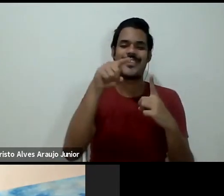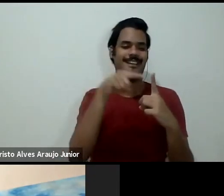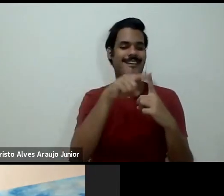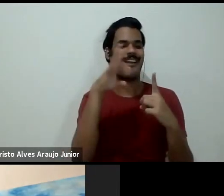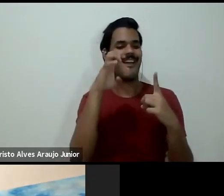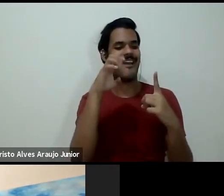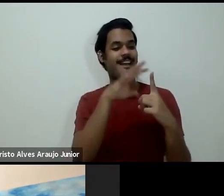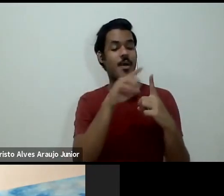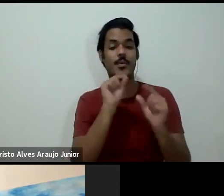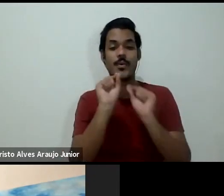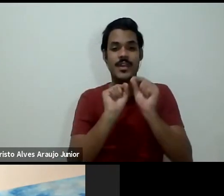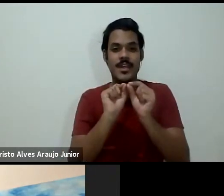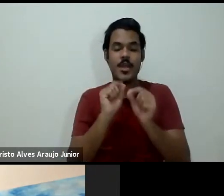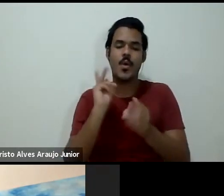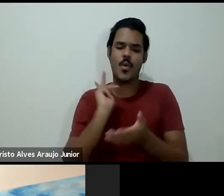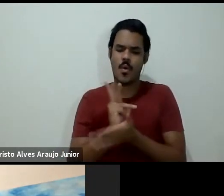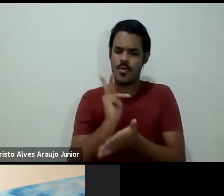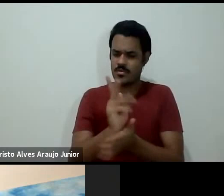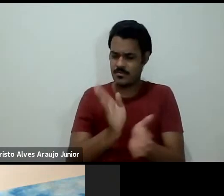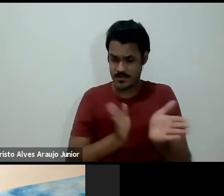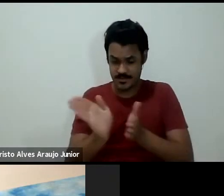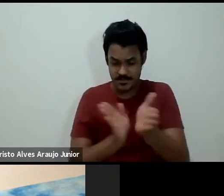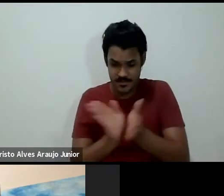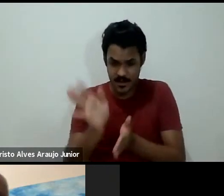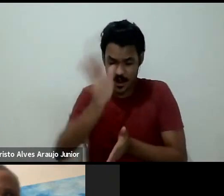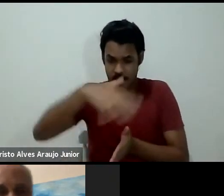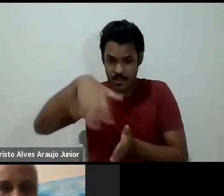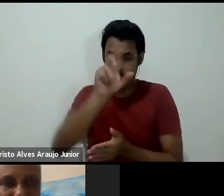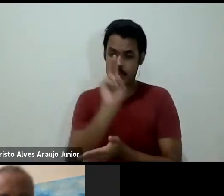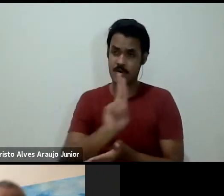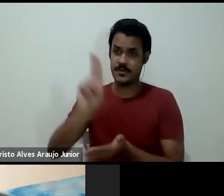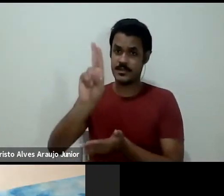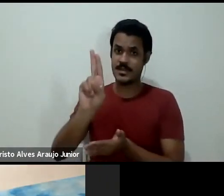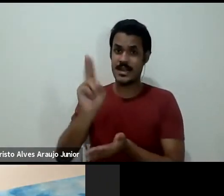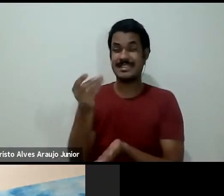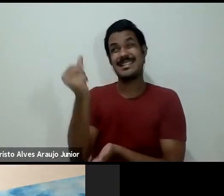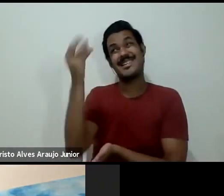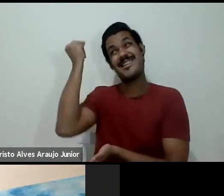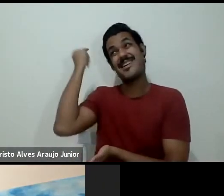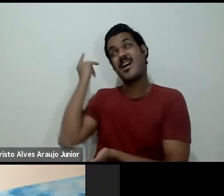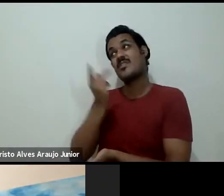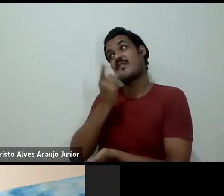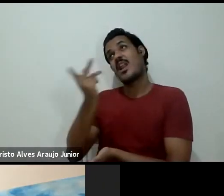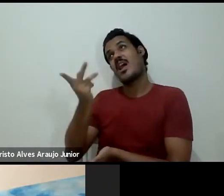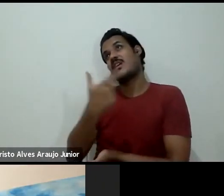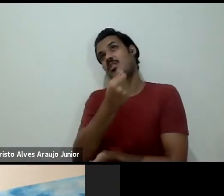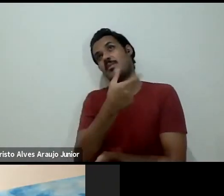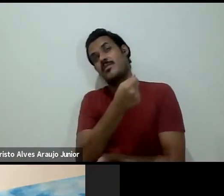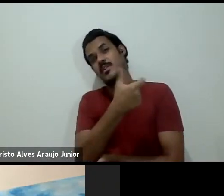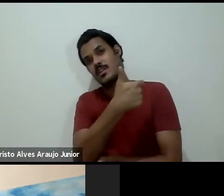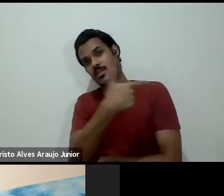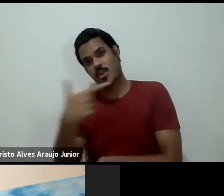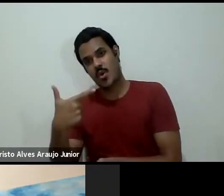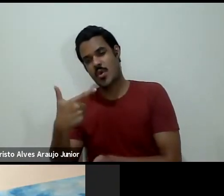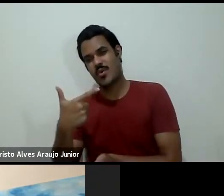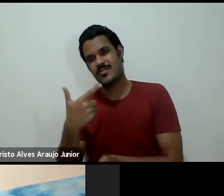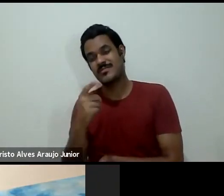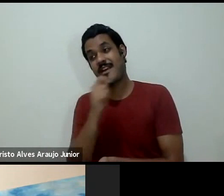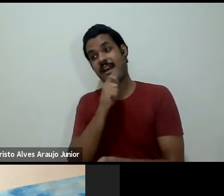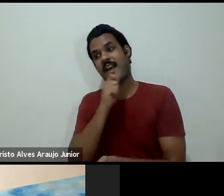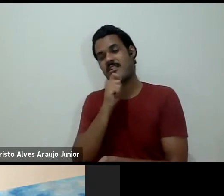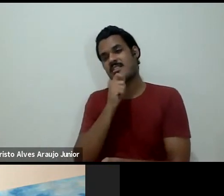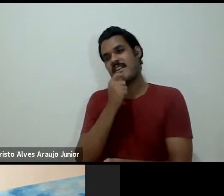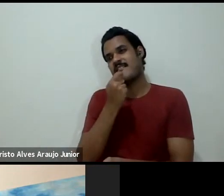acessibilidade, né? Que a gente faz uma universidade que, na época, não se falava ainda, em 2012, ainda não se falava sobre isso